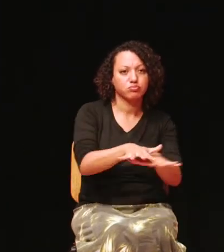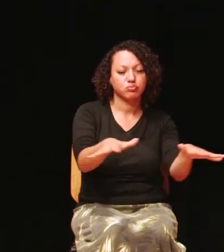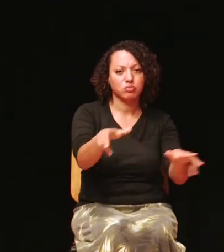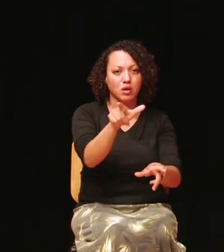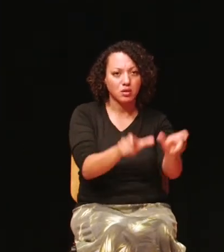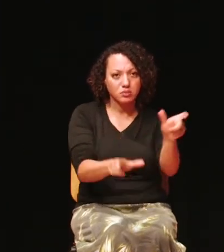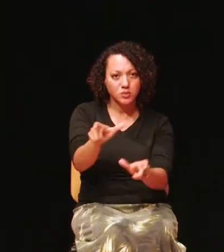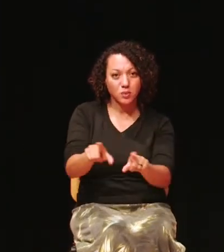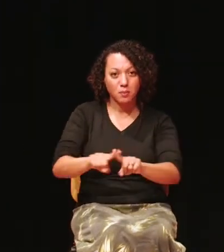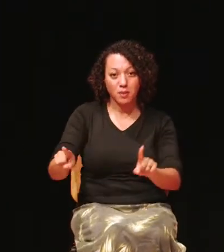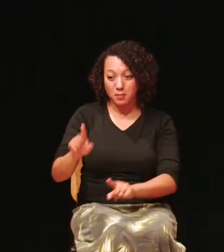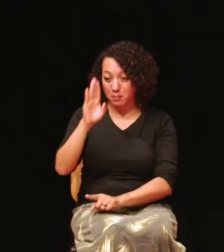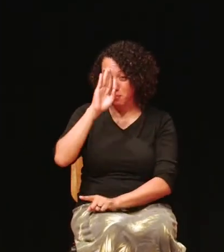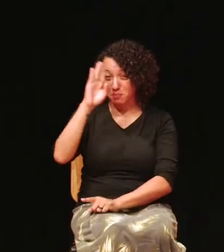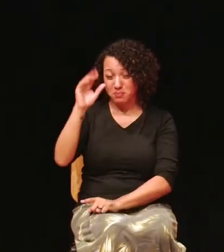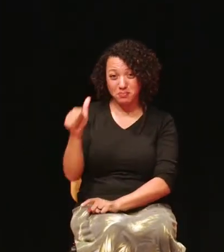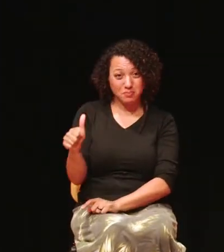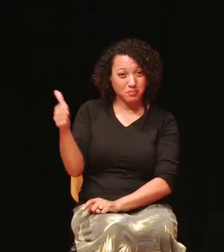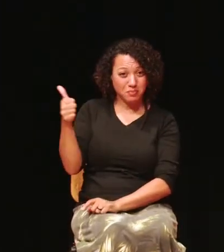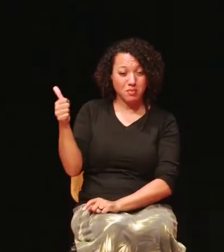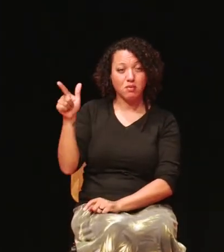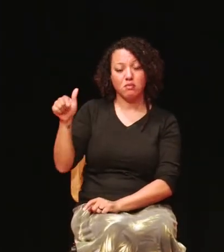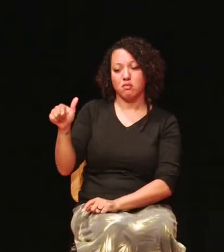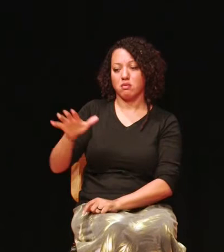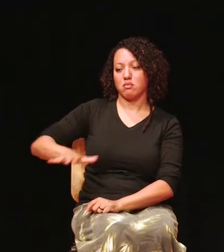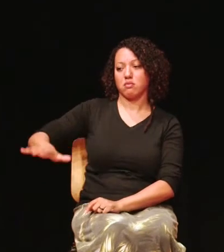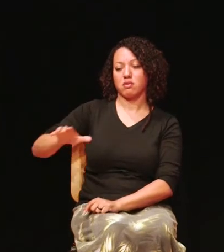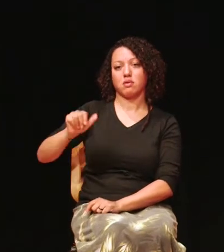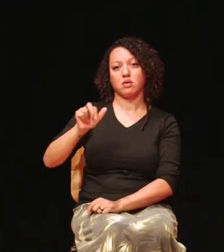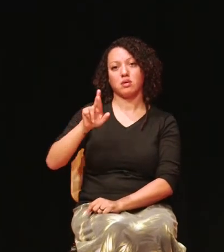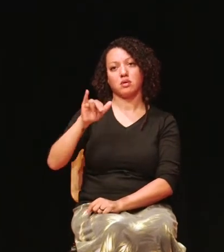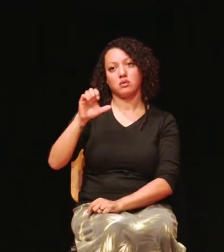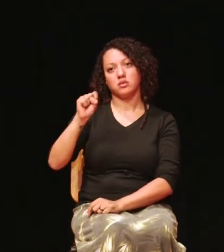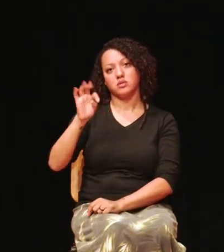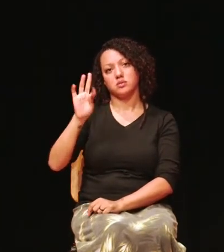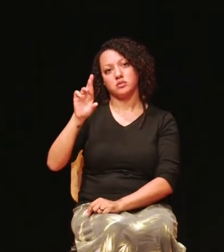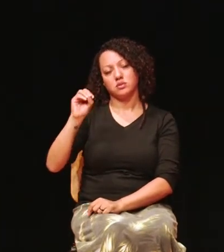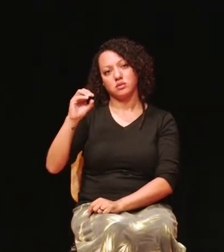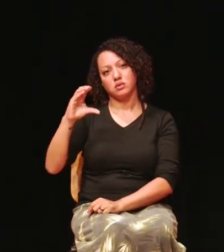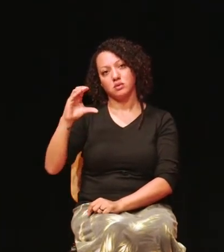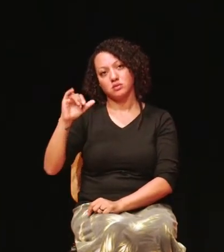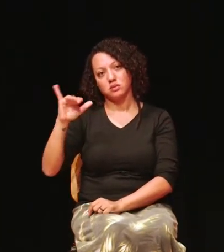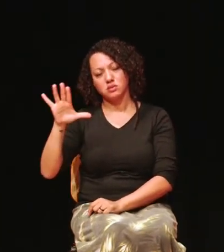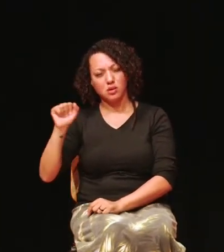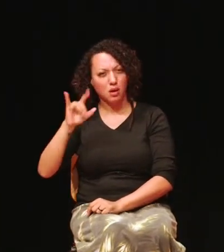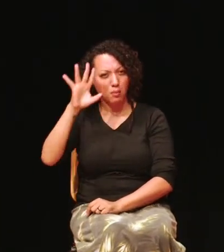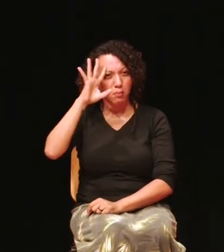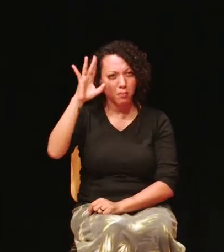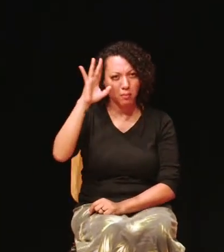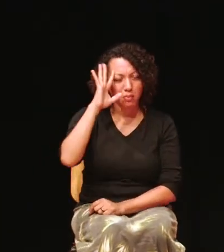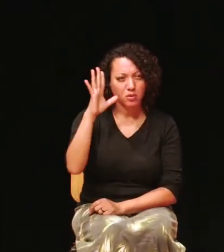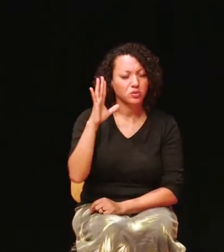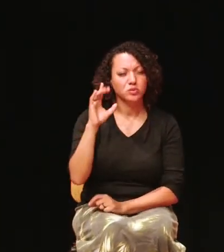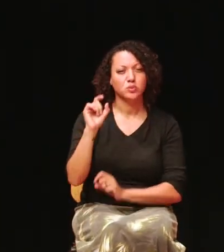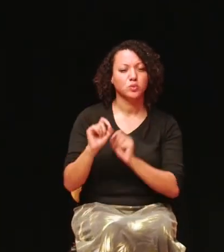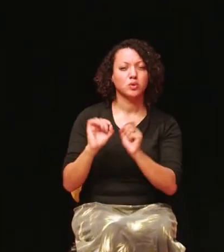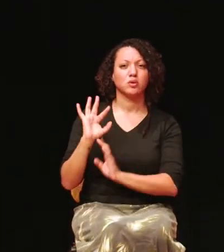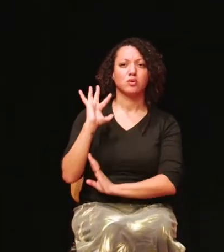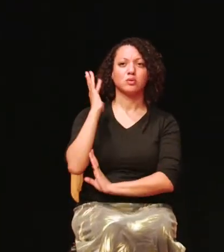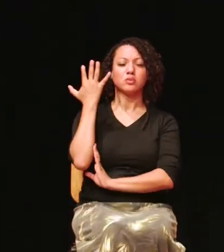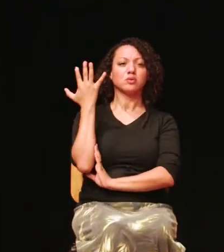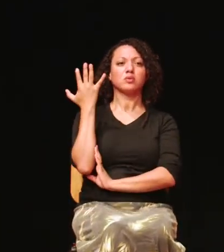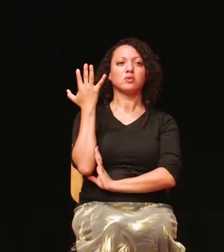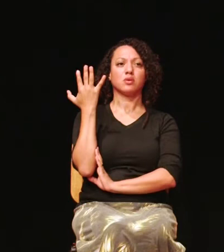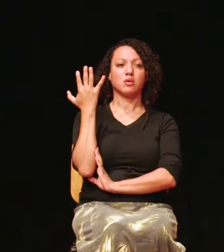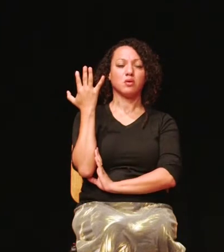antes de tudo, se olhava a aristocracia. E era normal. Os dois, imaginem o impacto que deve